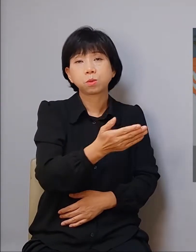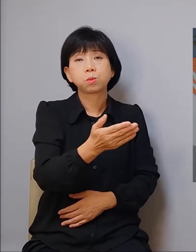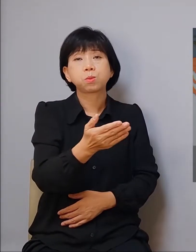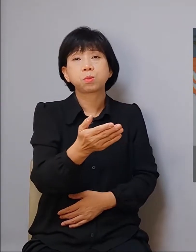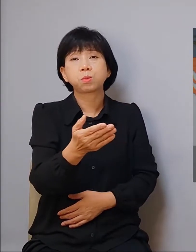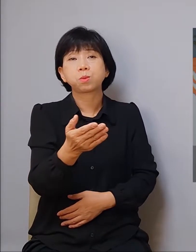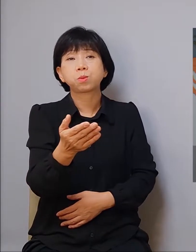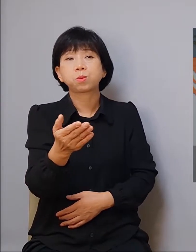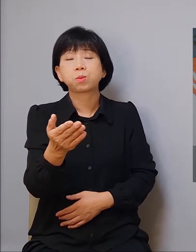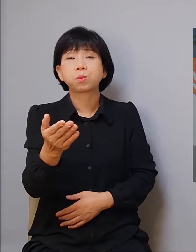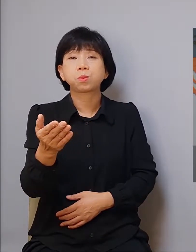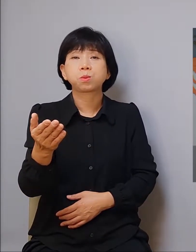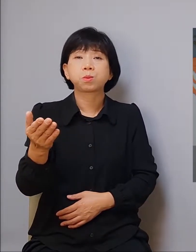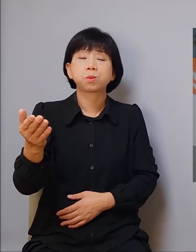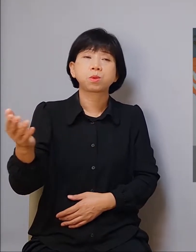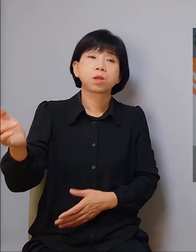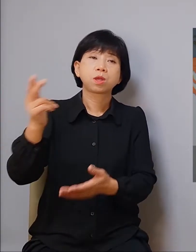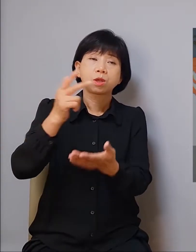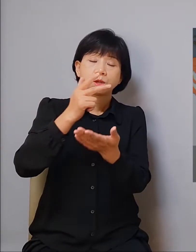계시잖아요.